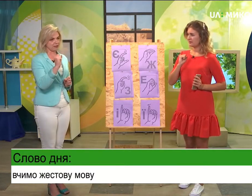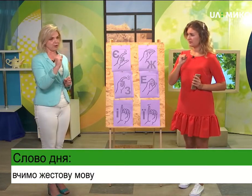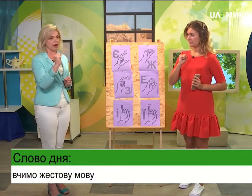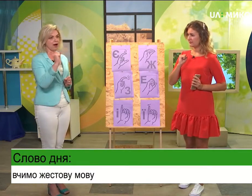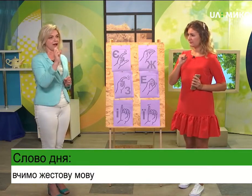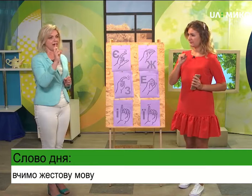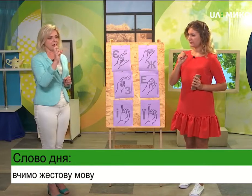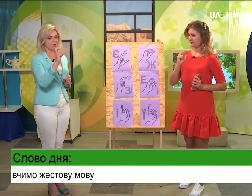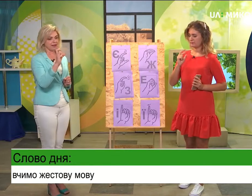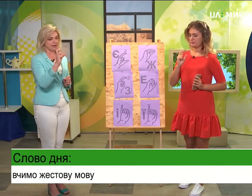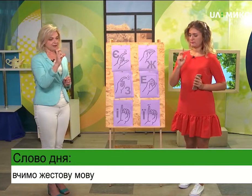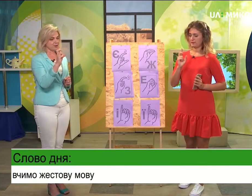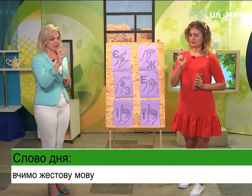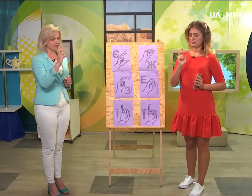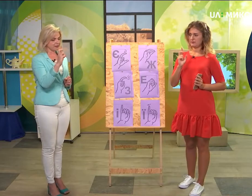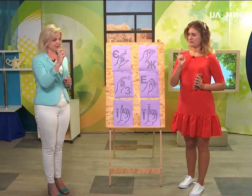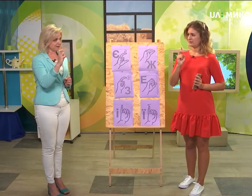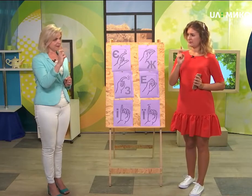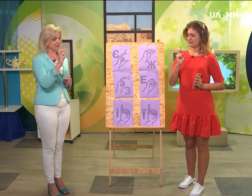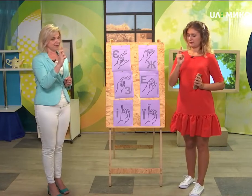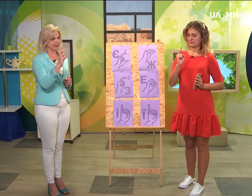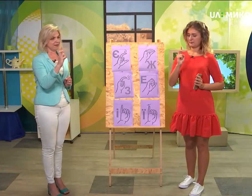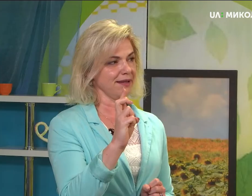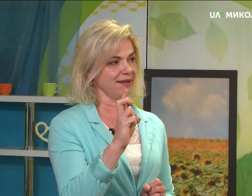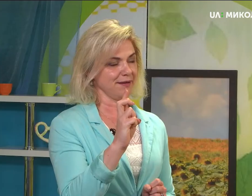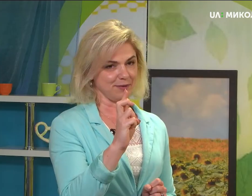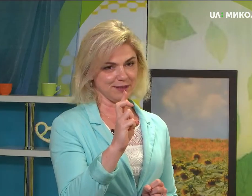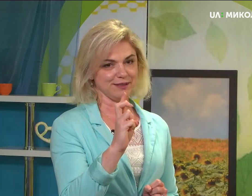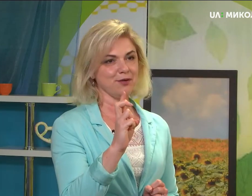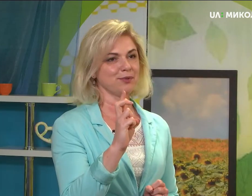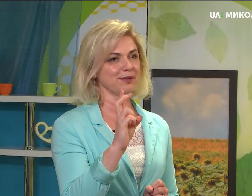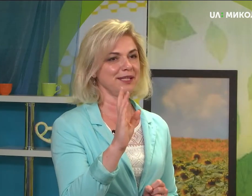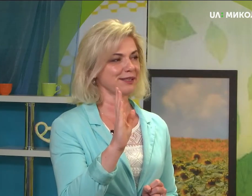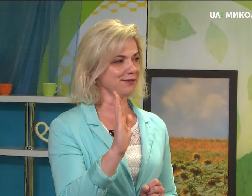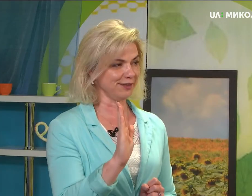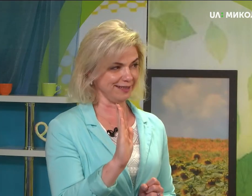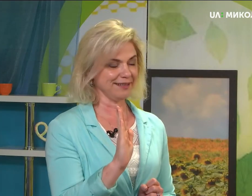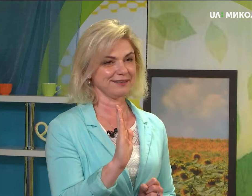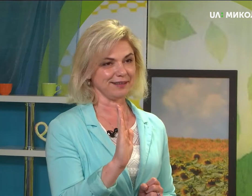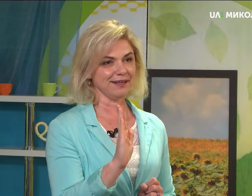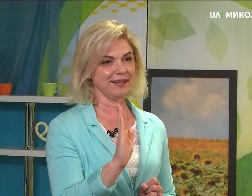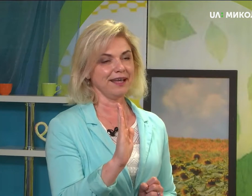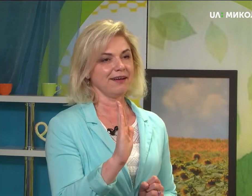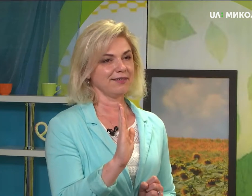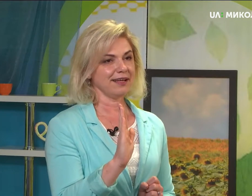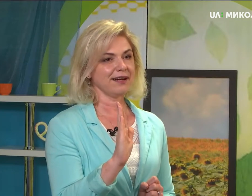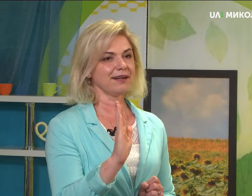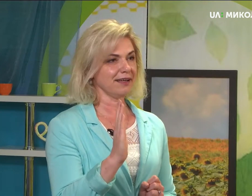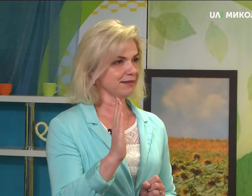літерою А, Б, трошки так, да, так, Б. Пам'ятаю, пам'ятаю, потім В. Літера В, так, В, Г,